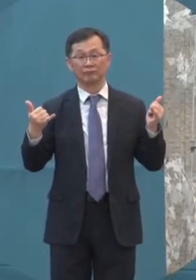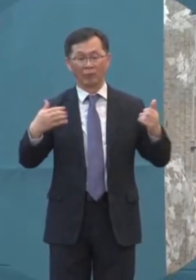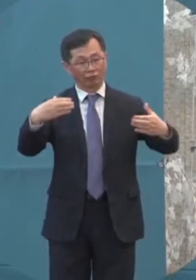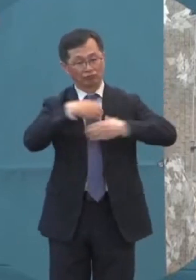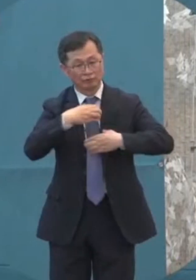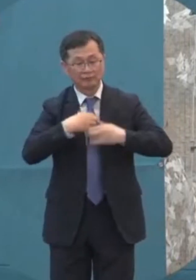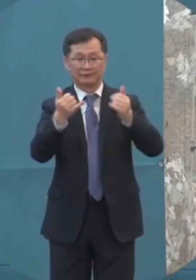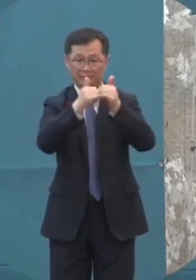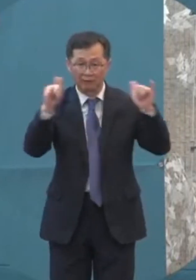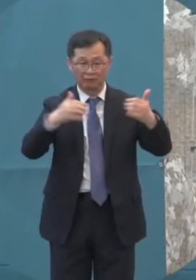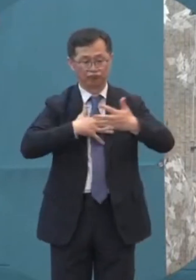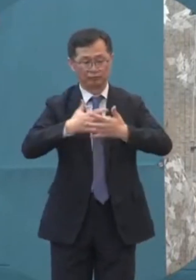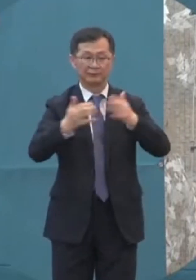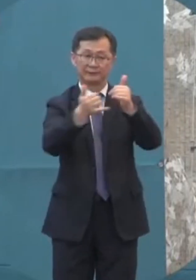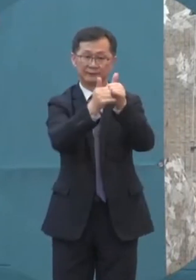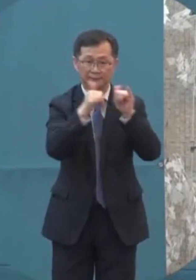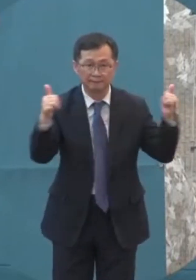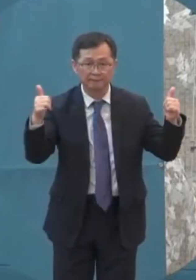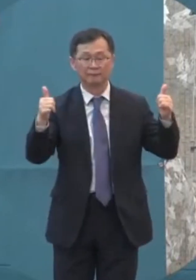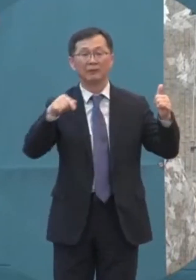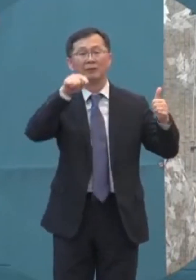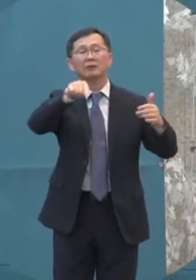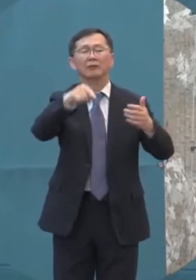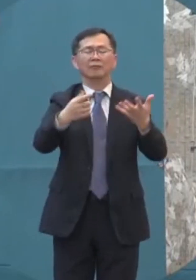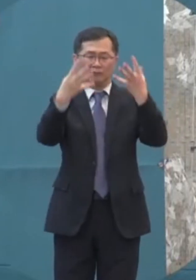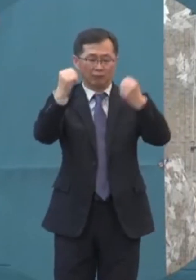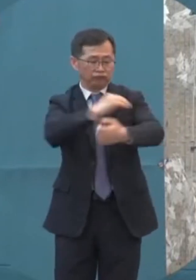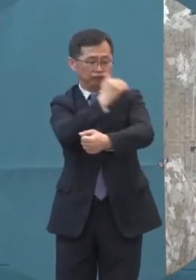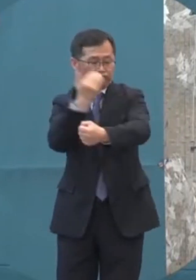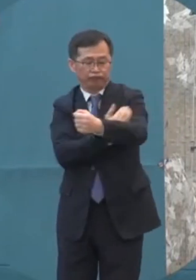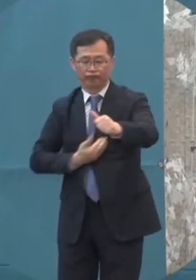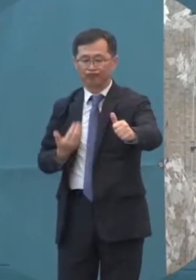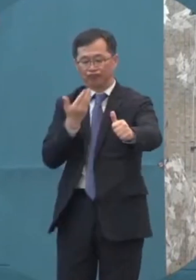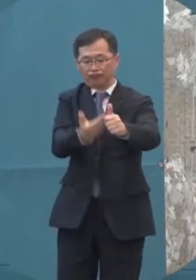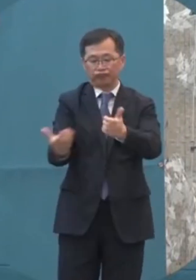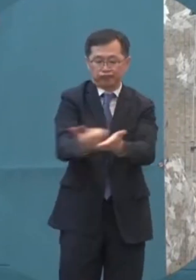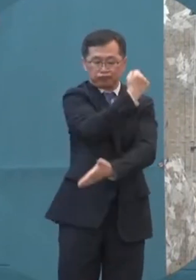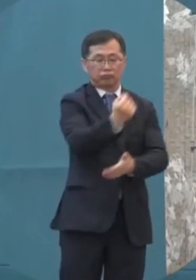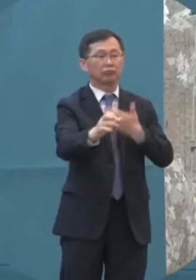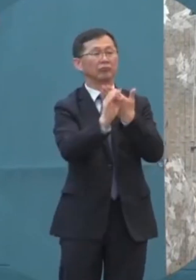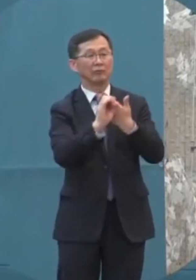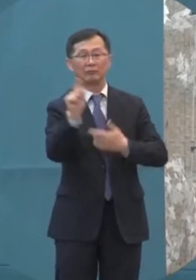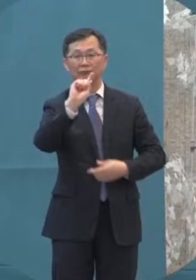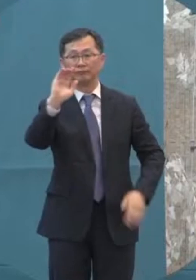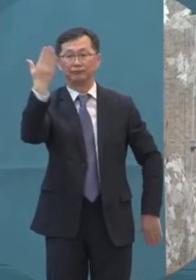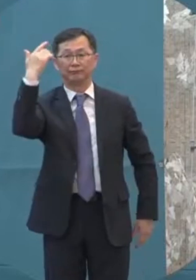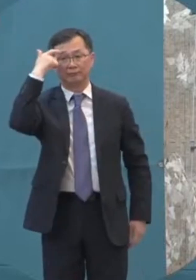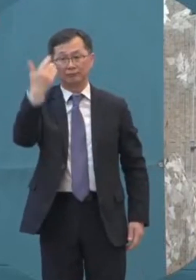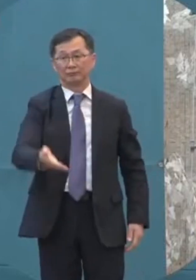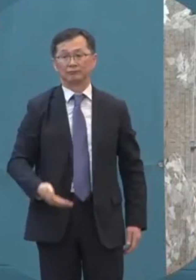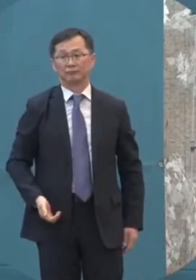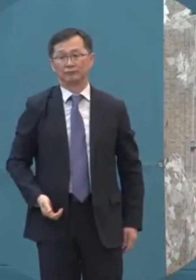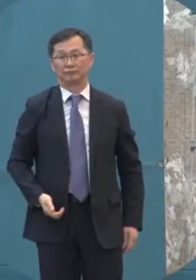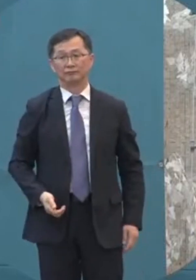위험한 사람, 불안한 사람, 이 많은 권력을 가지면 그때는 어떻게 됩니까?